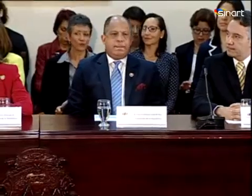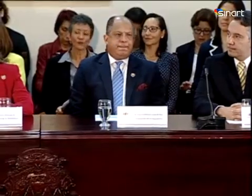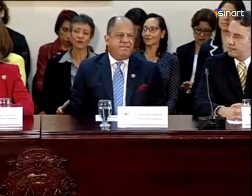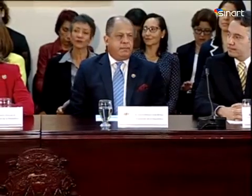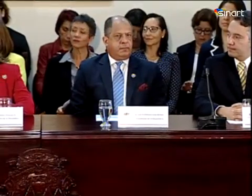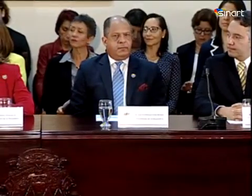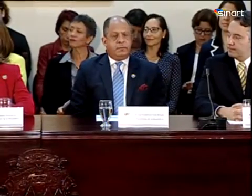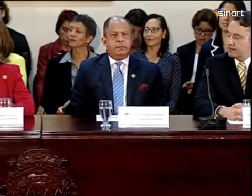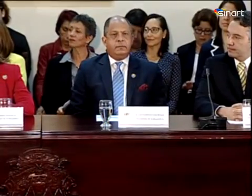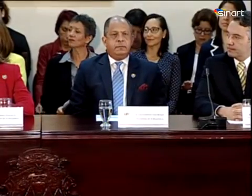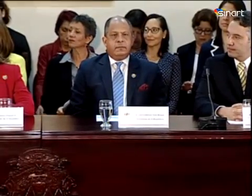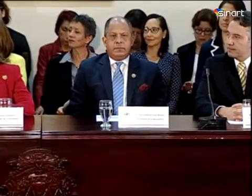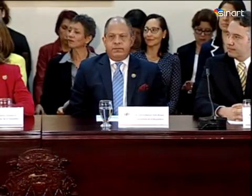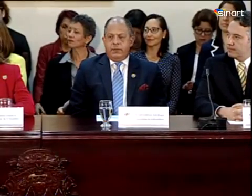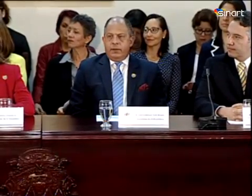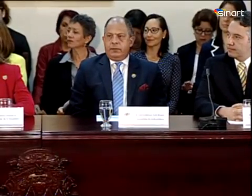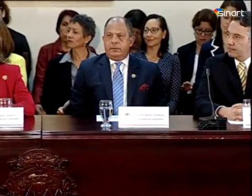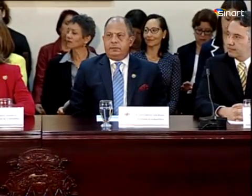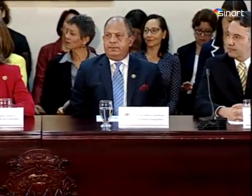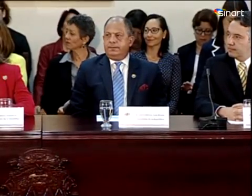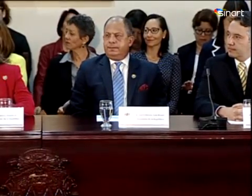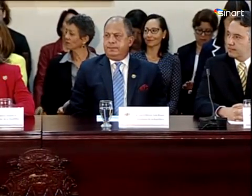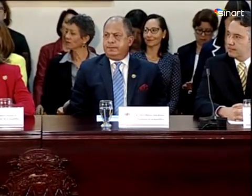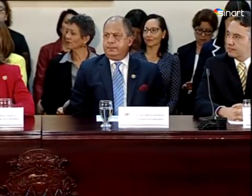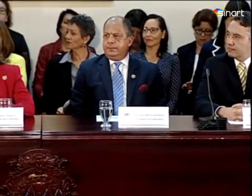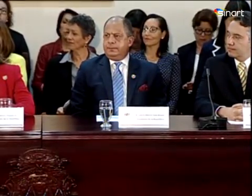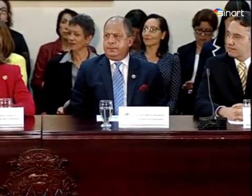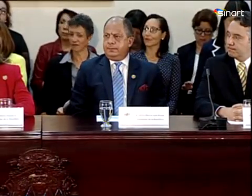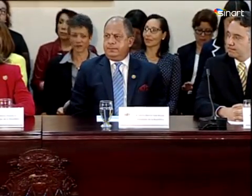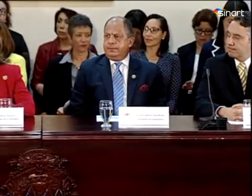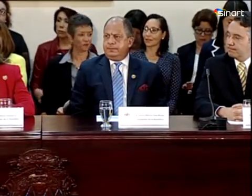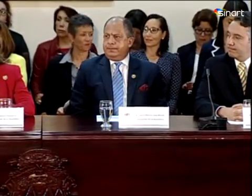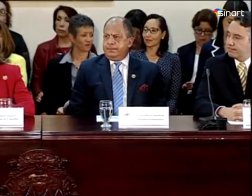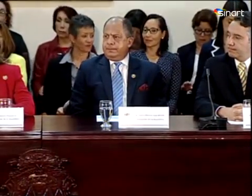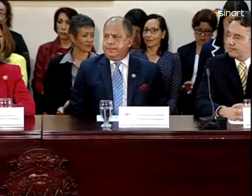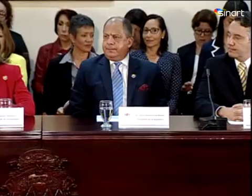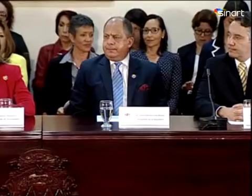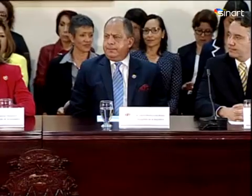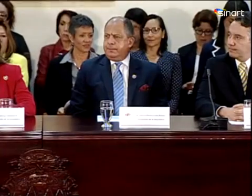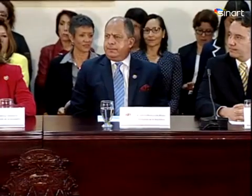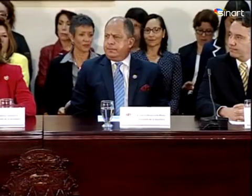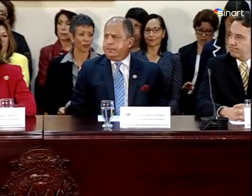la realización de la técnica de reproducción asistida de fecundación in vitro.